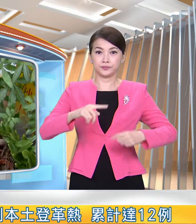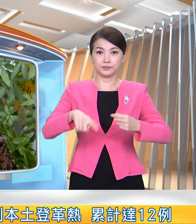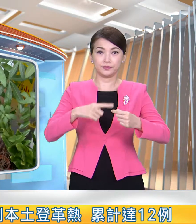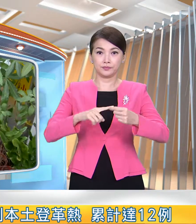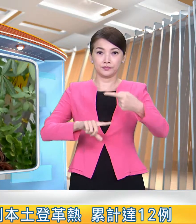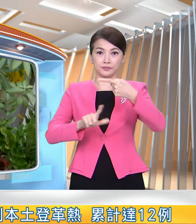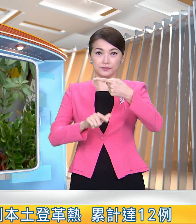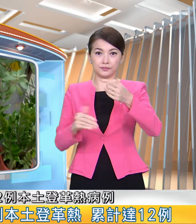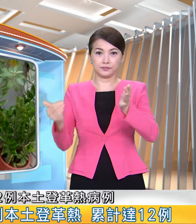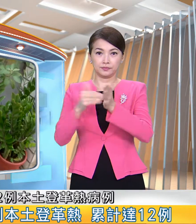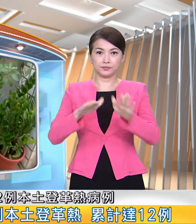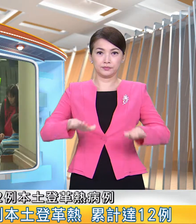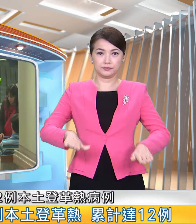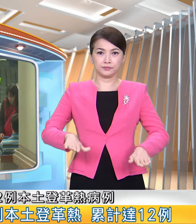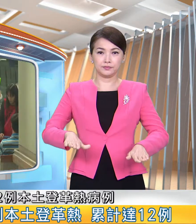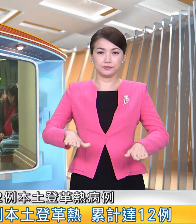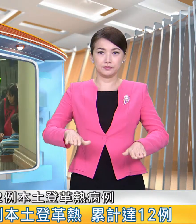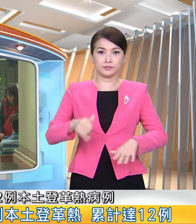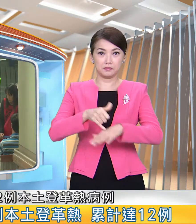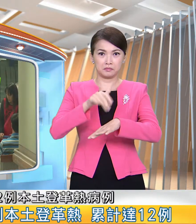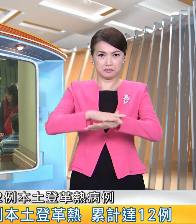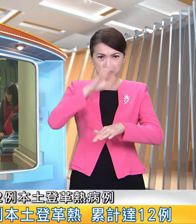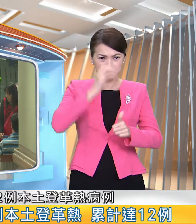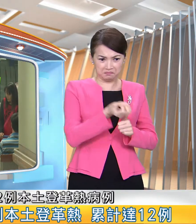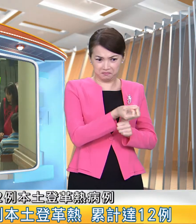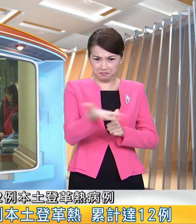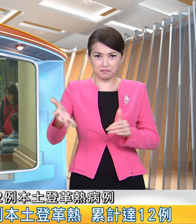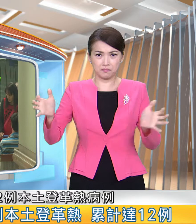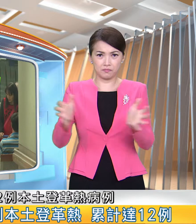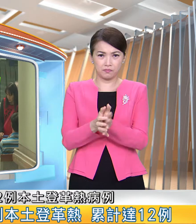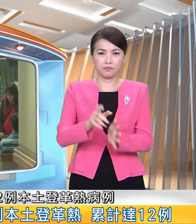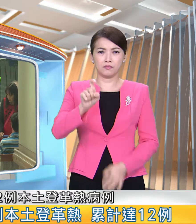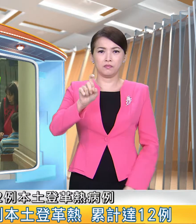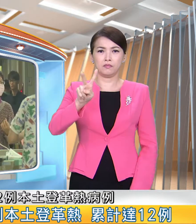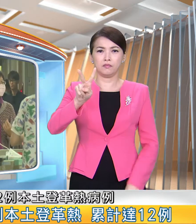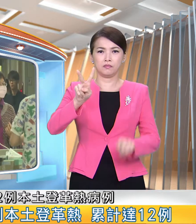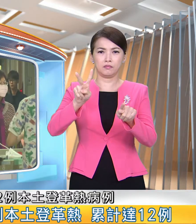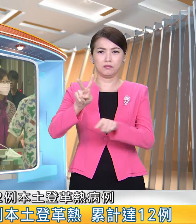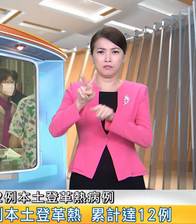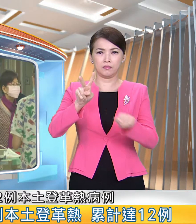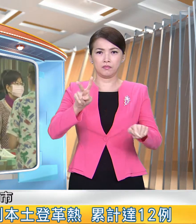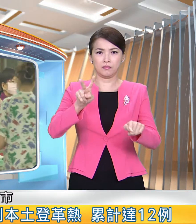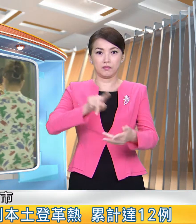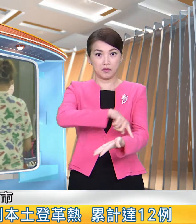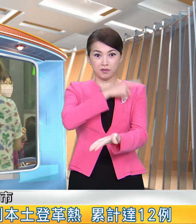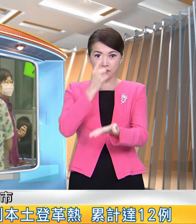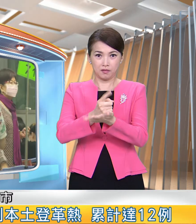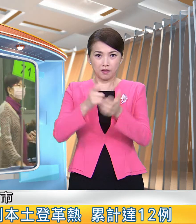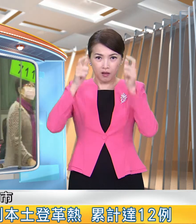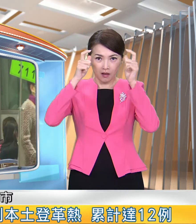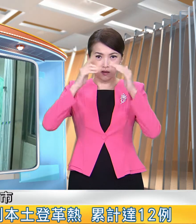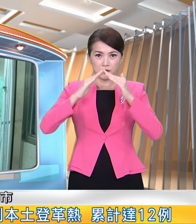为止，国内共累积了12例本土登革热病例，都是住在高雄